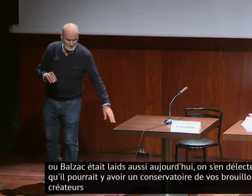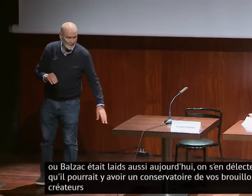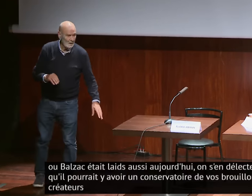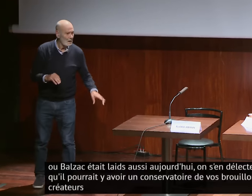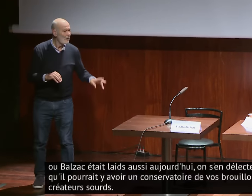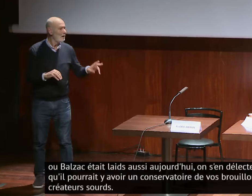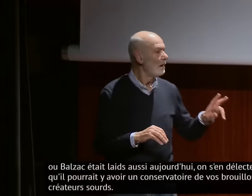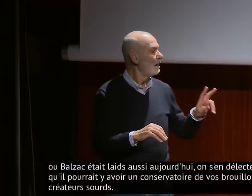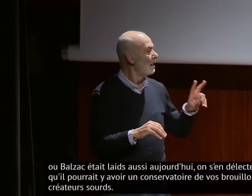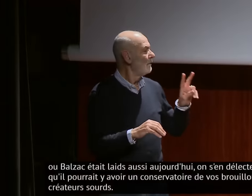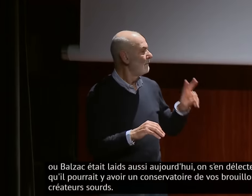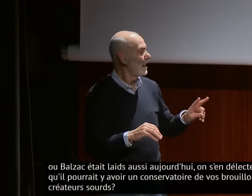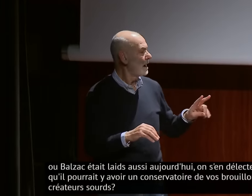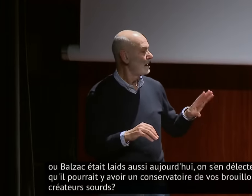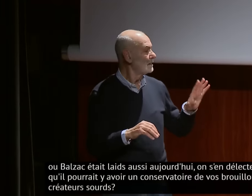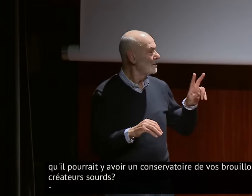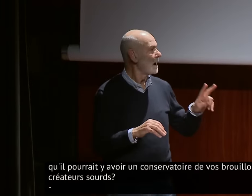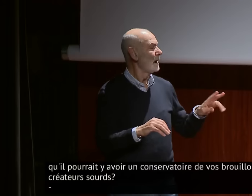Oui?